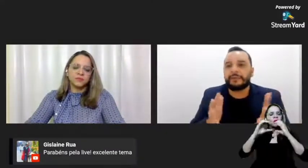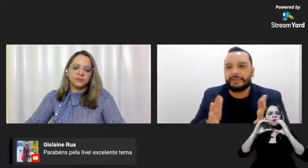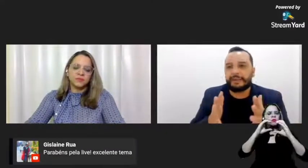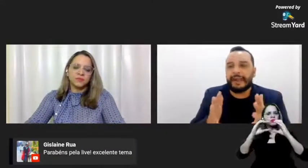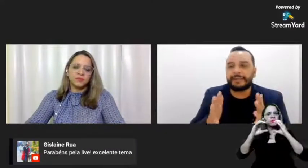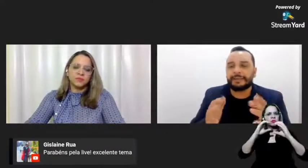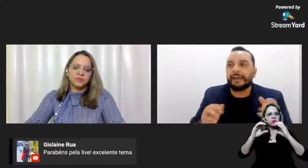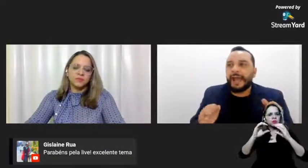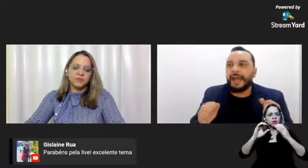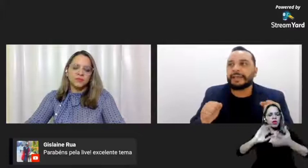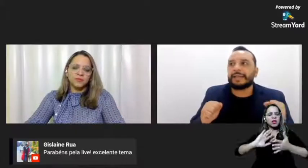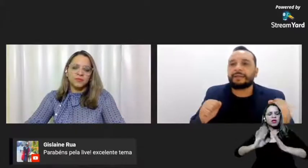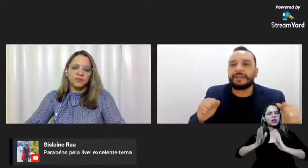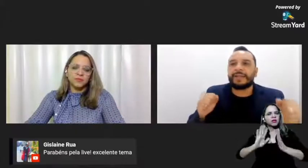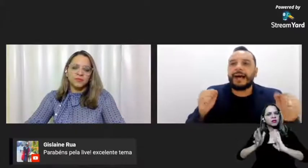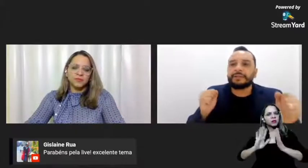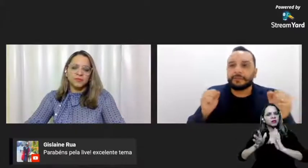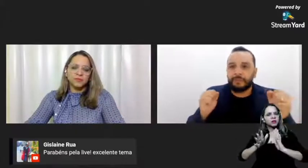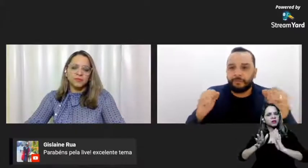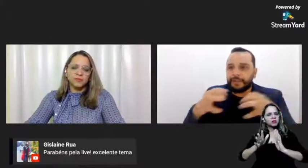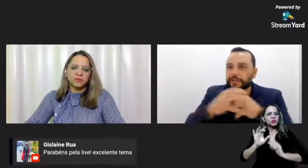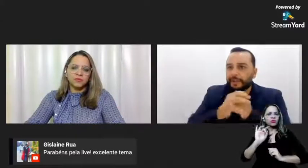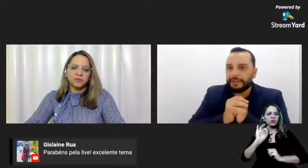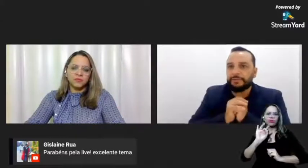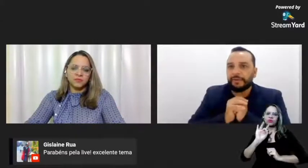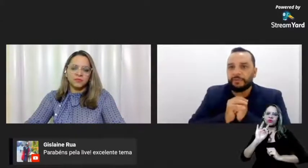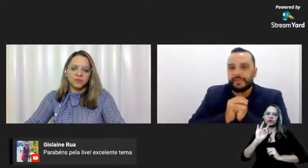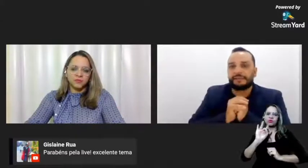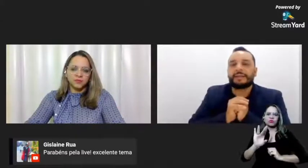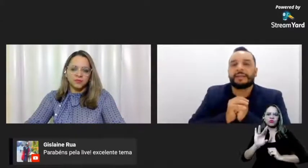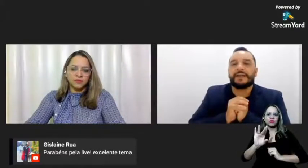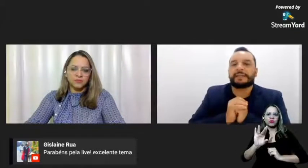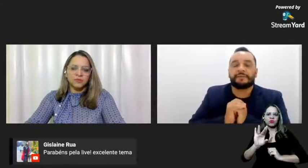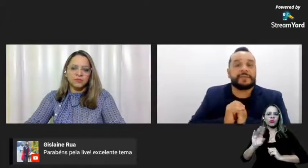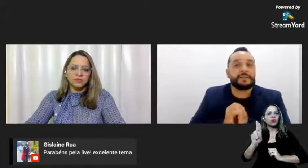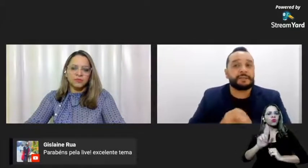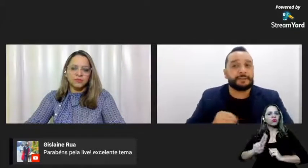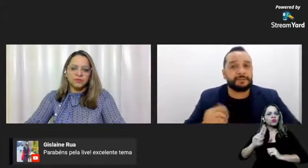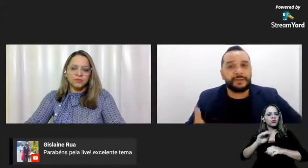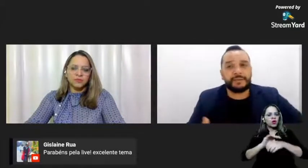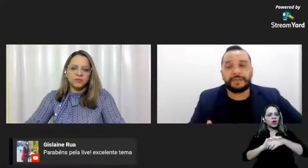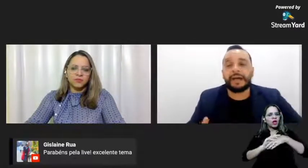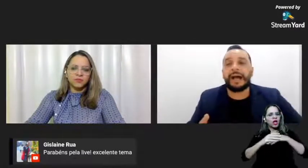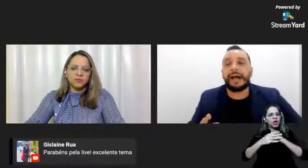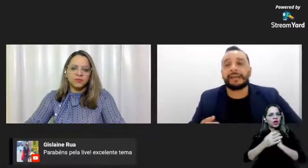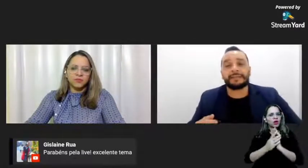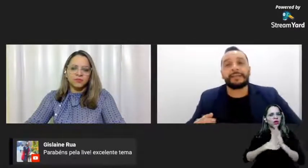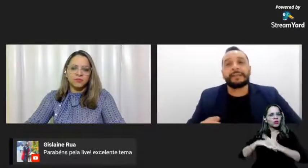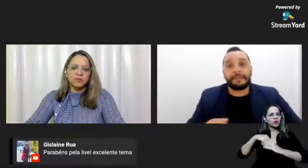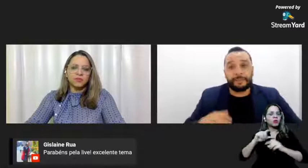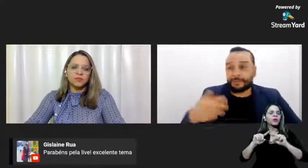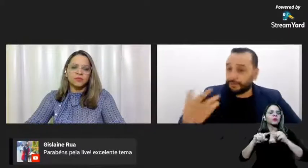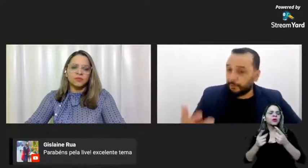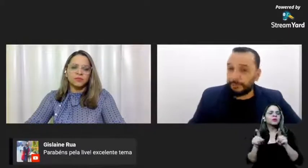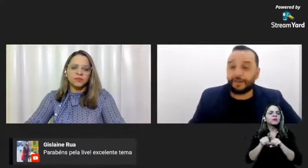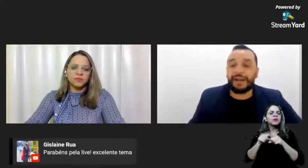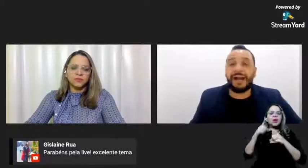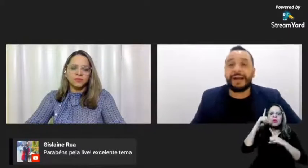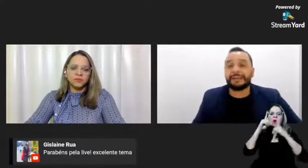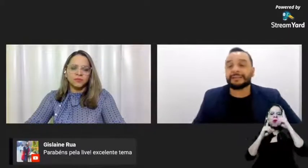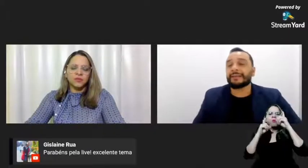comunicação em língua de sinais, ela não se dá somente pelas mãos, ela vai se dar através das expressões faciais,